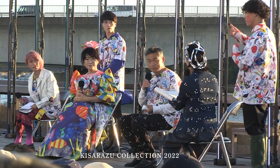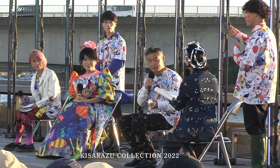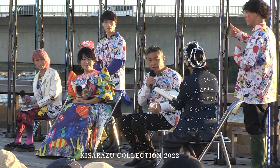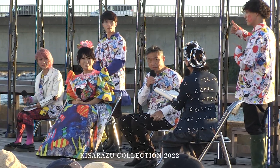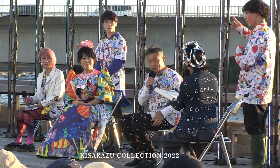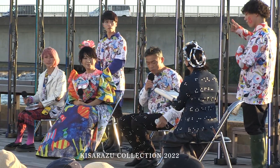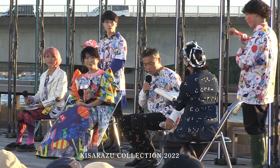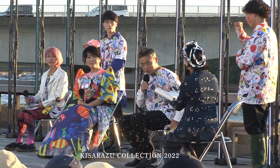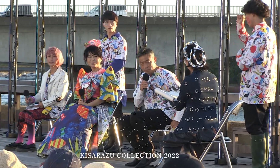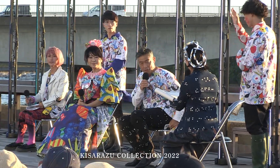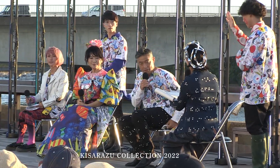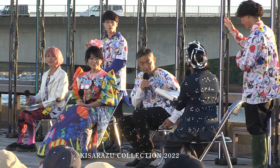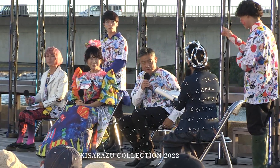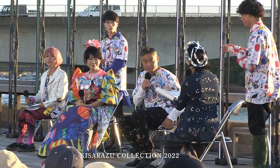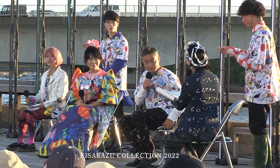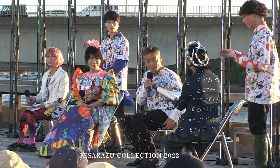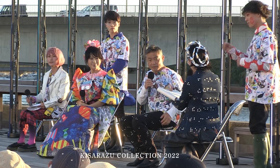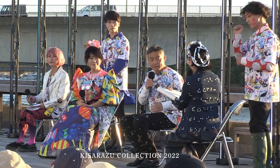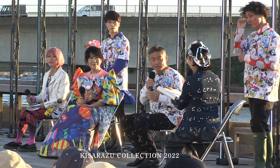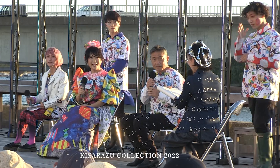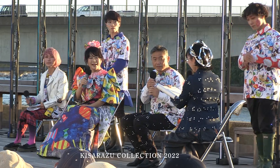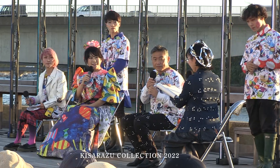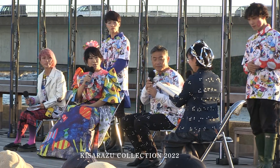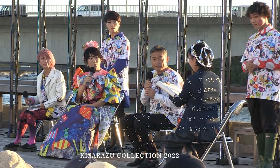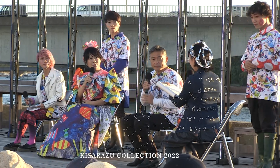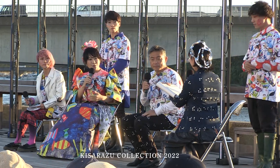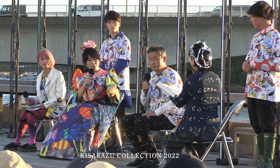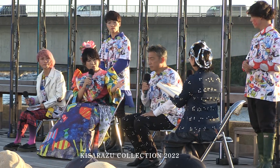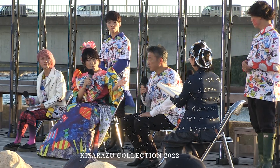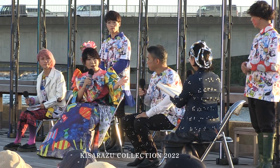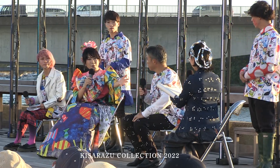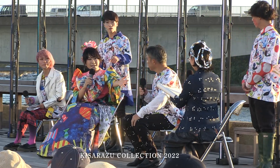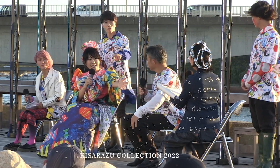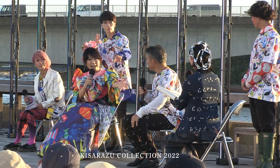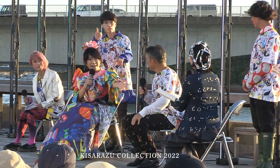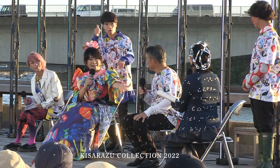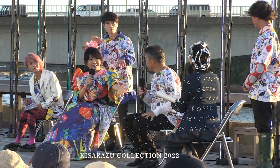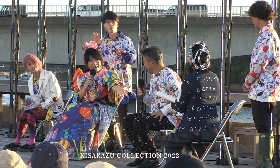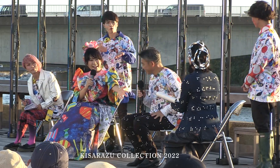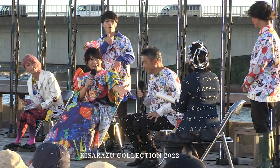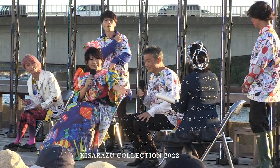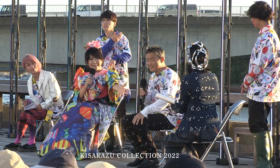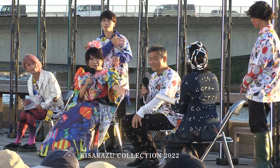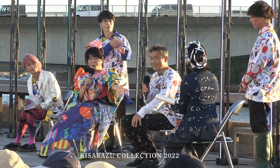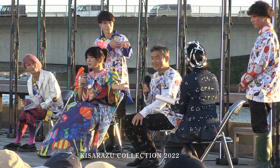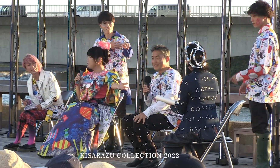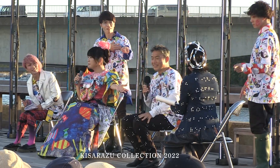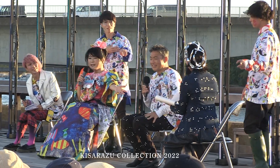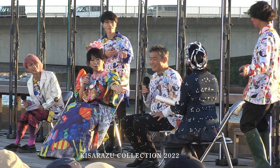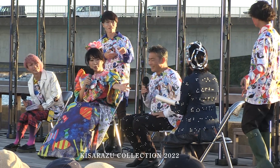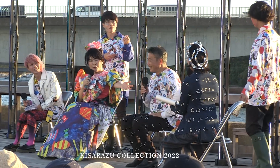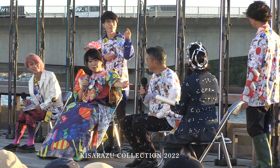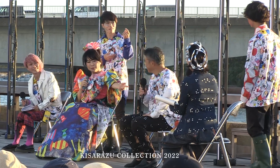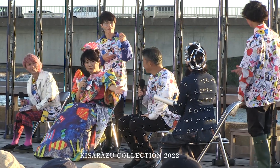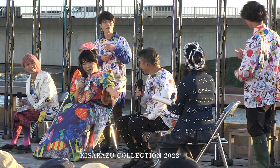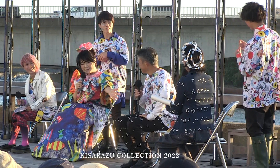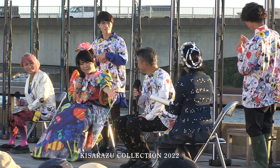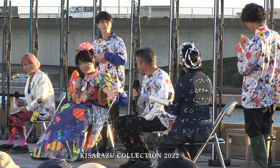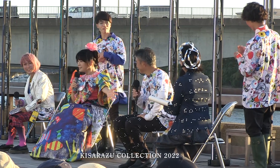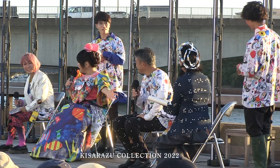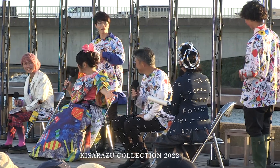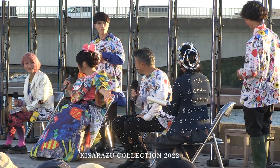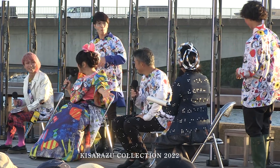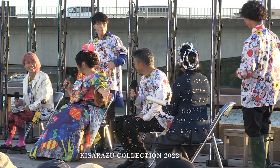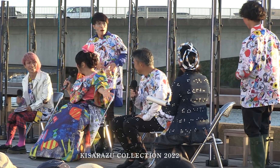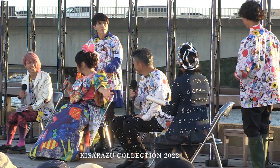よろしくお願いします。 市長もすごく今日はおしゃれな、ね、 そうですね、 コルネームさんのパン